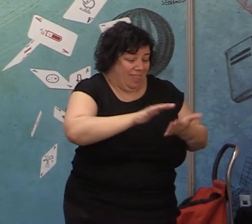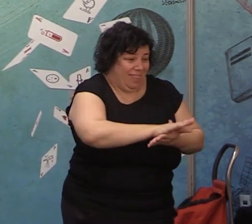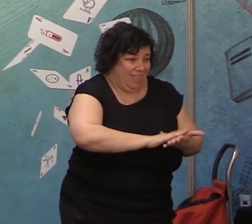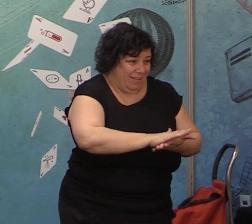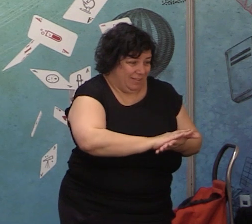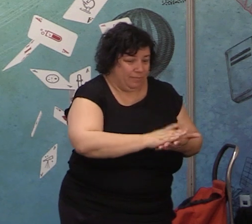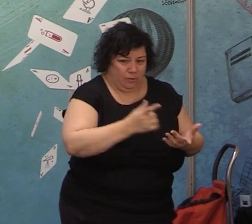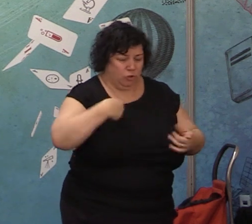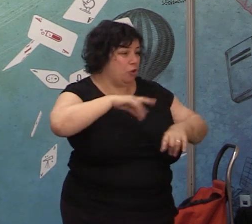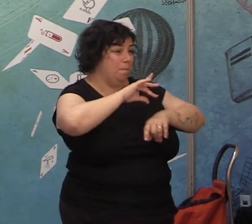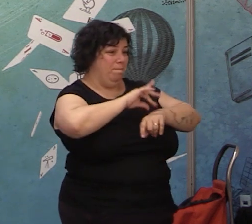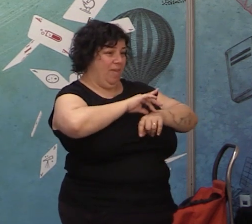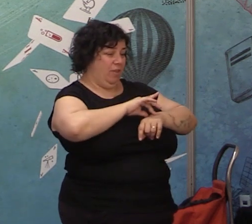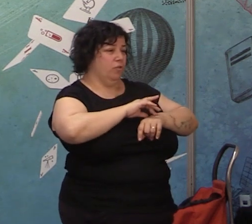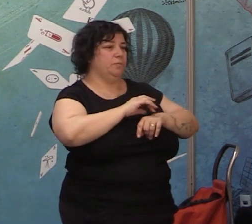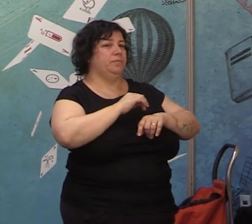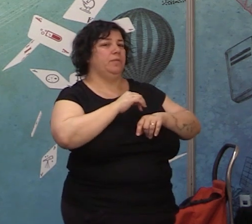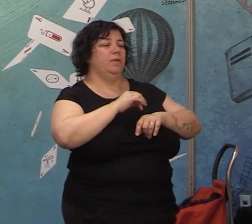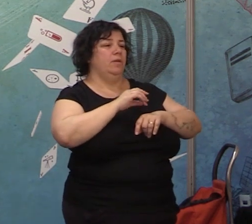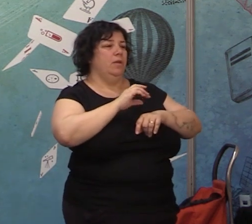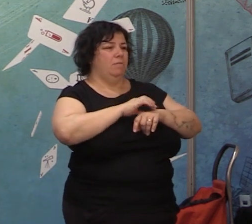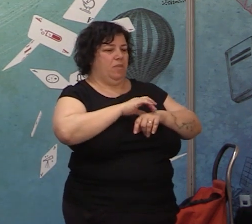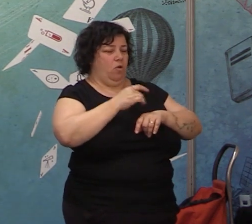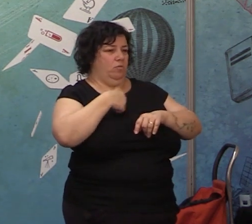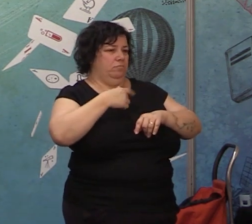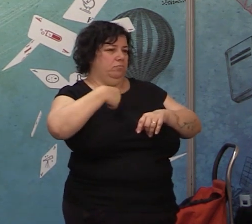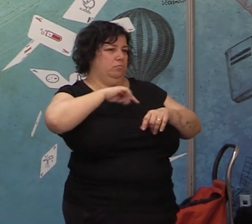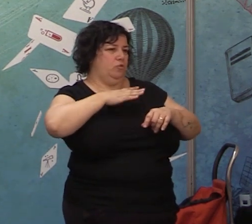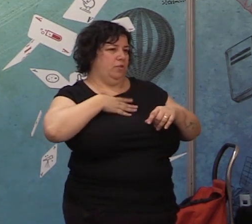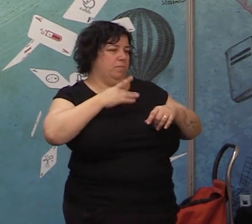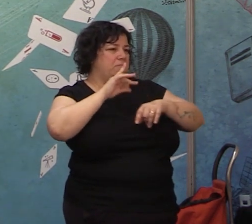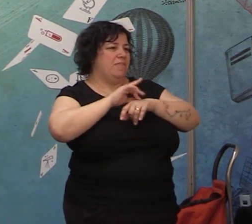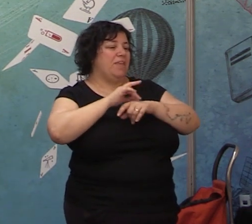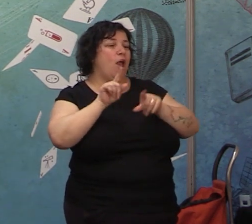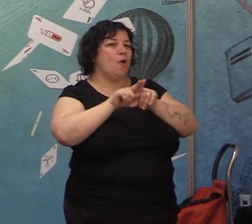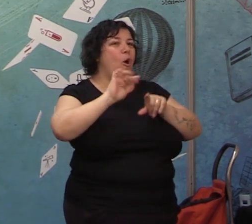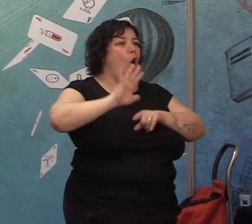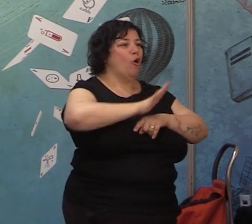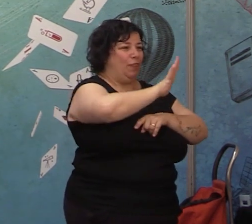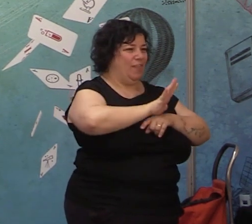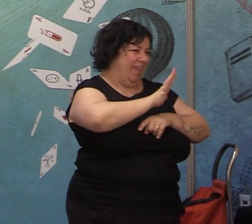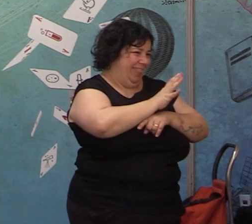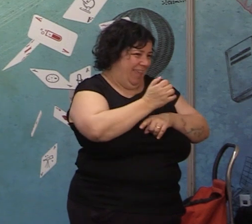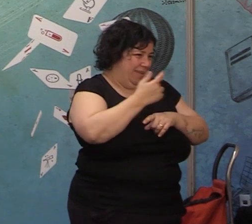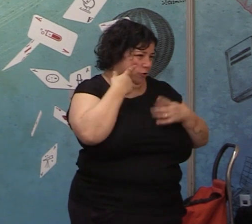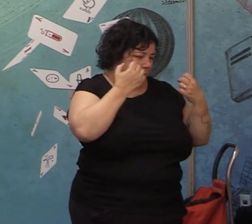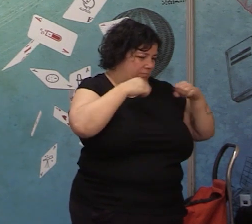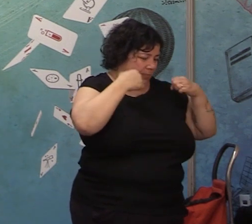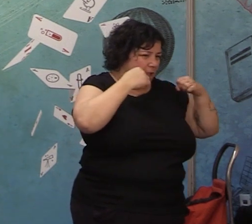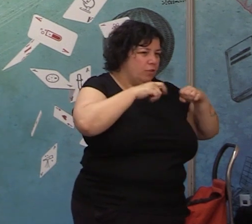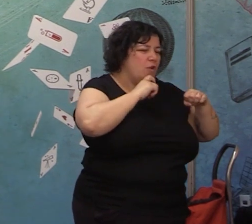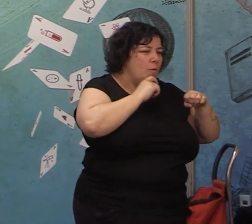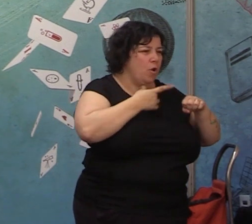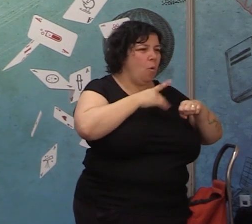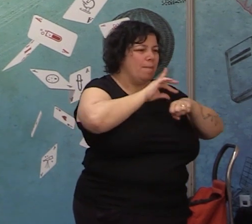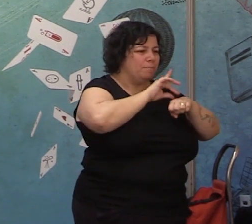los médicos que tenemos una práctica de medicina occidental, nos guiamos, nuestras guías de práctica